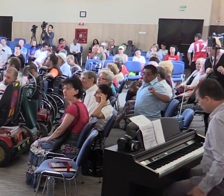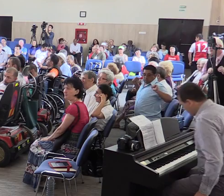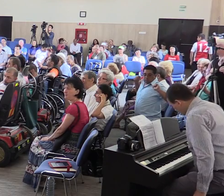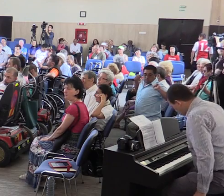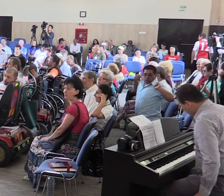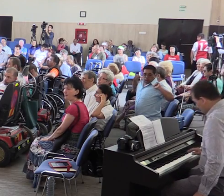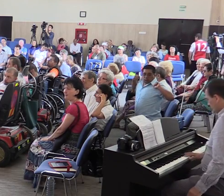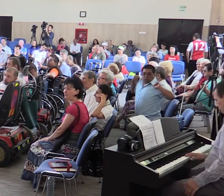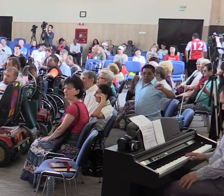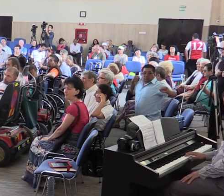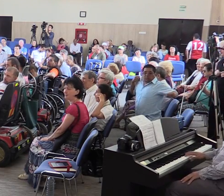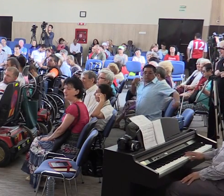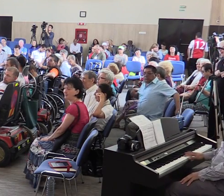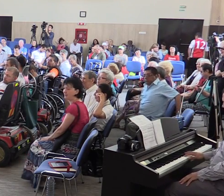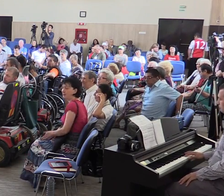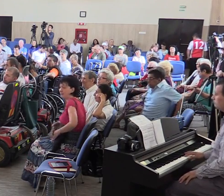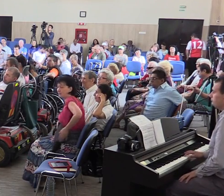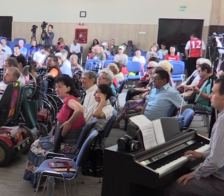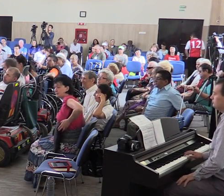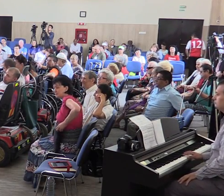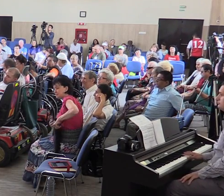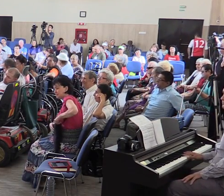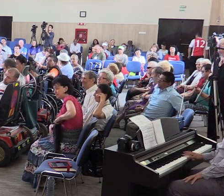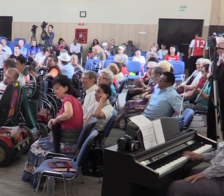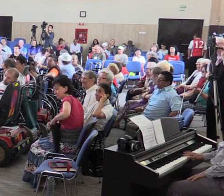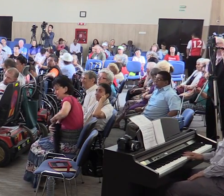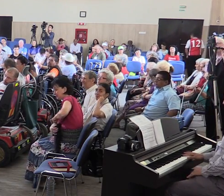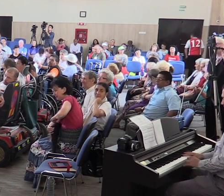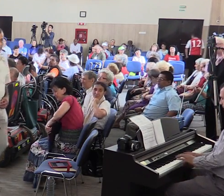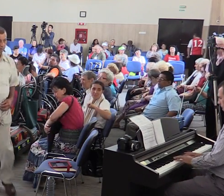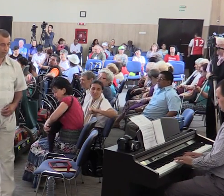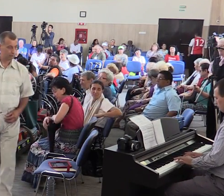începem cu imnul taberei noastre. Mulțumesc că există.